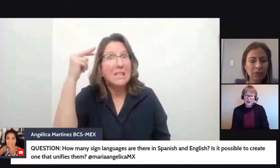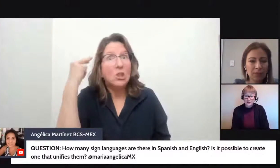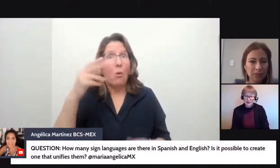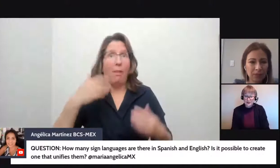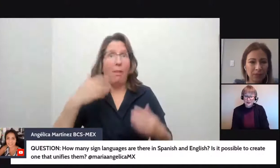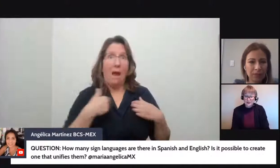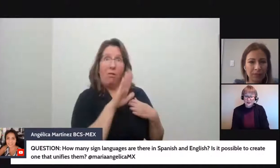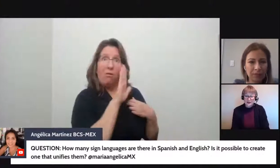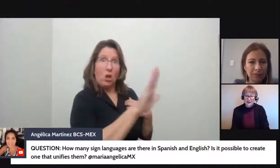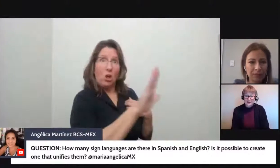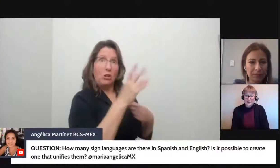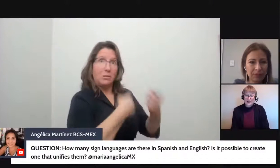comunidades.